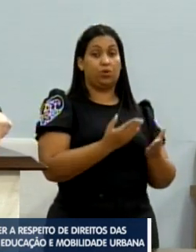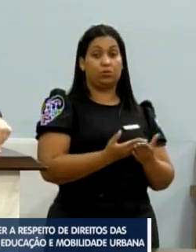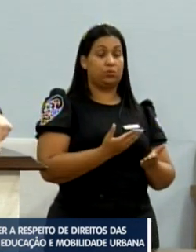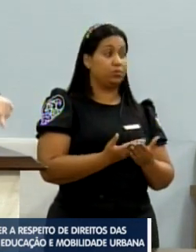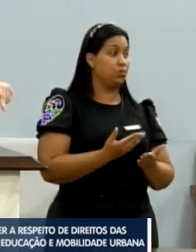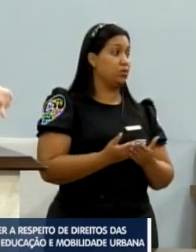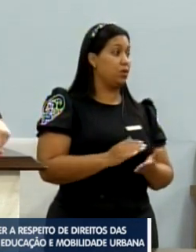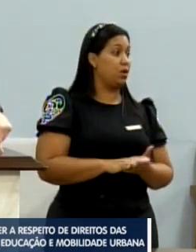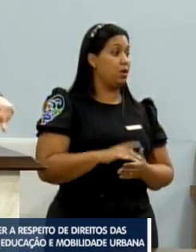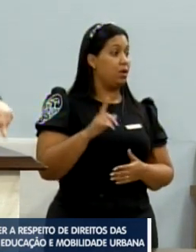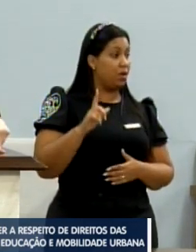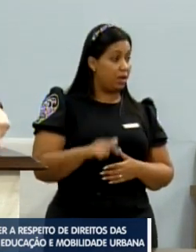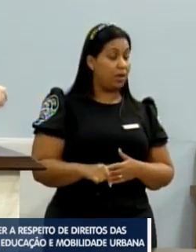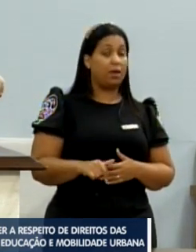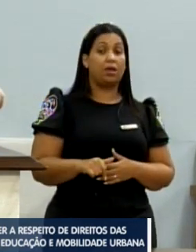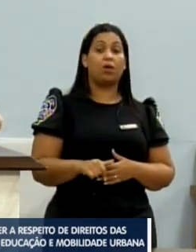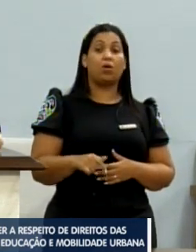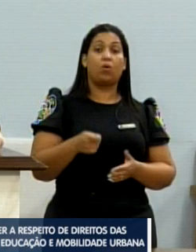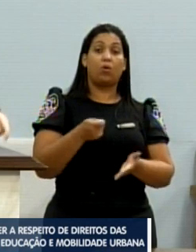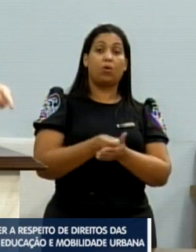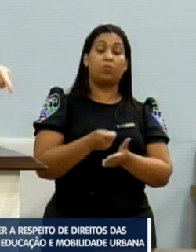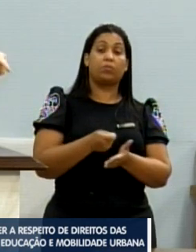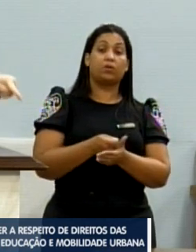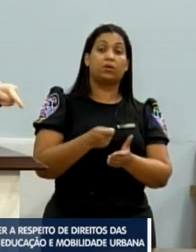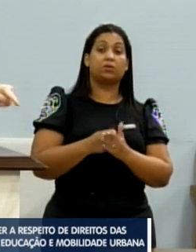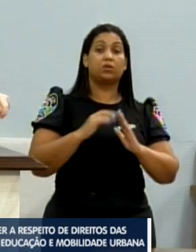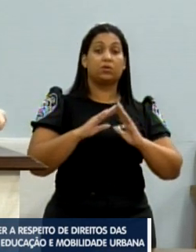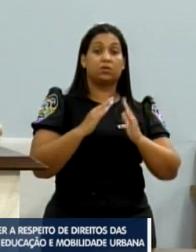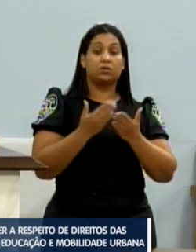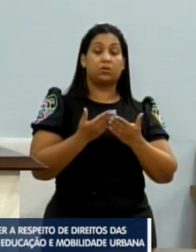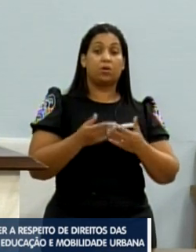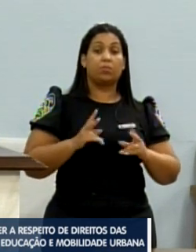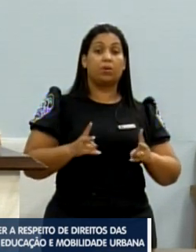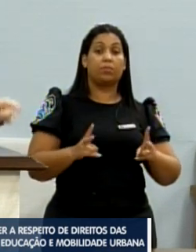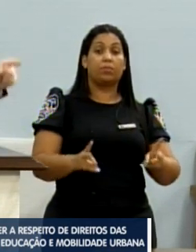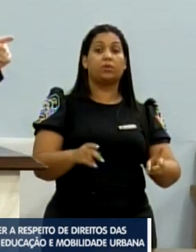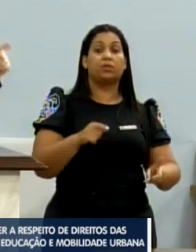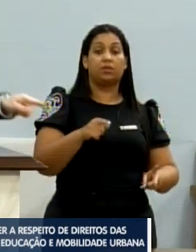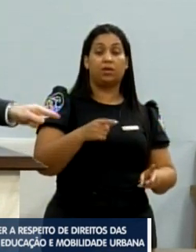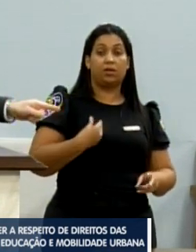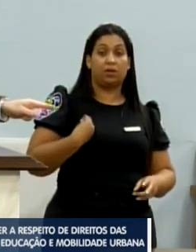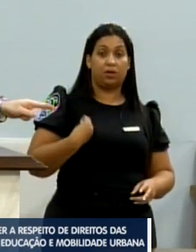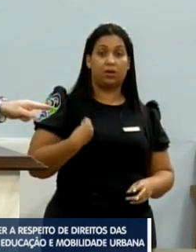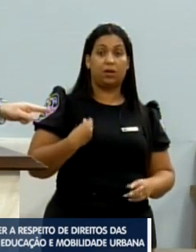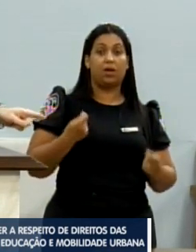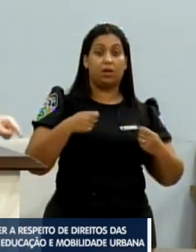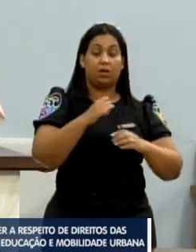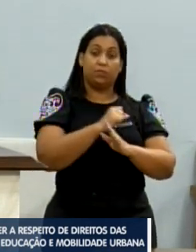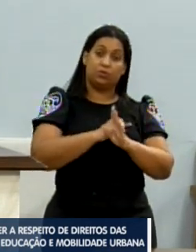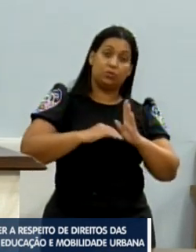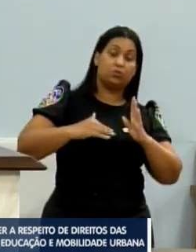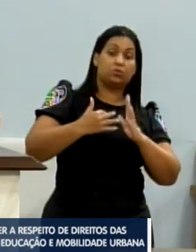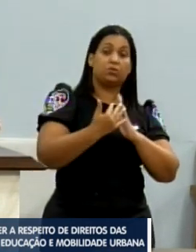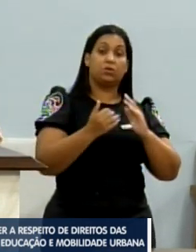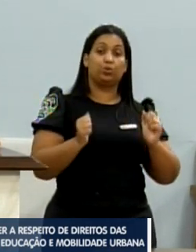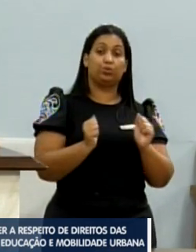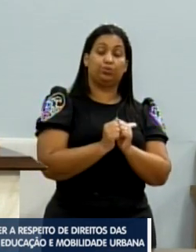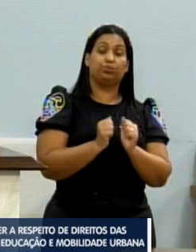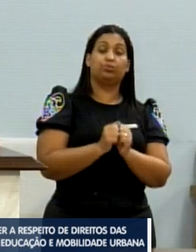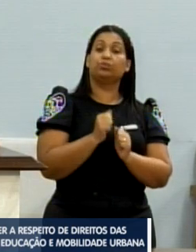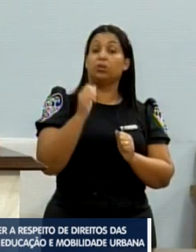É obrigação da escola se capacitar para manter aquela criança lá dentro. Ela precisa se socializar, ela precisa